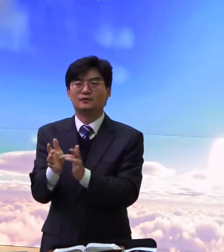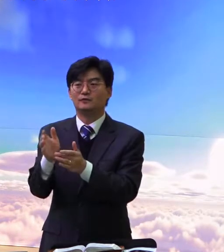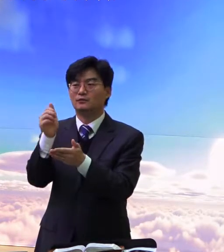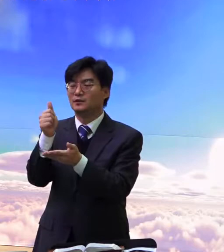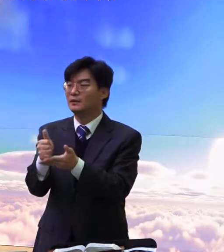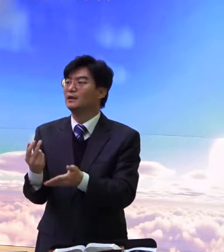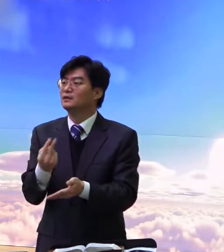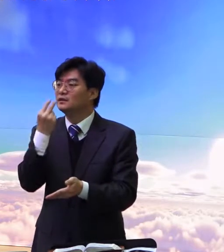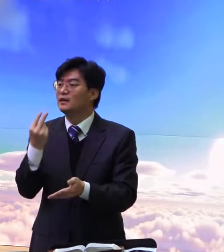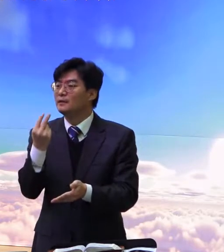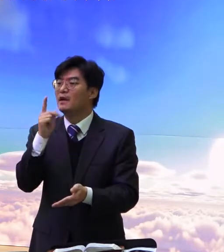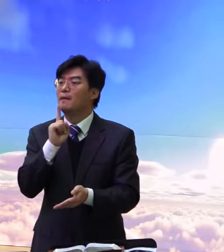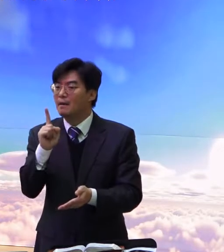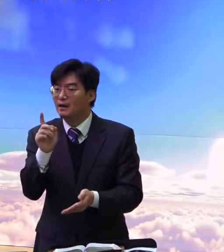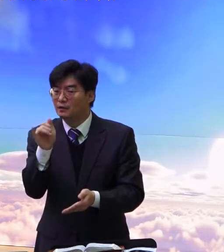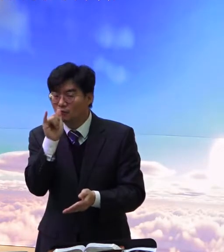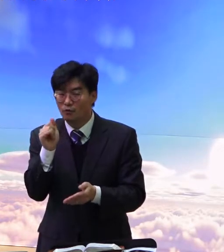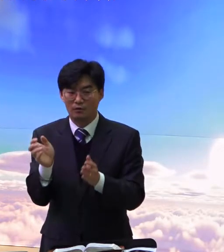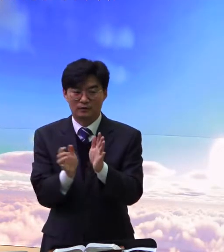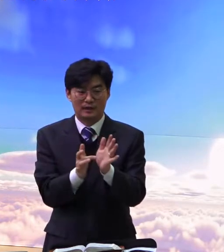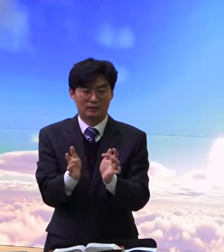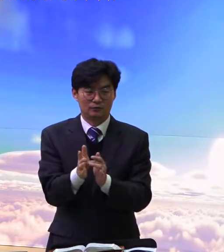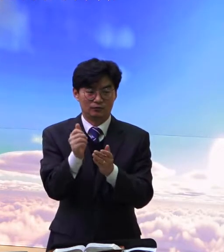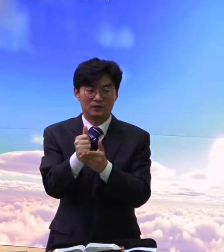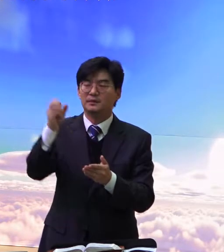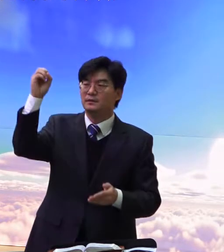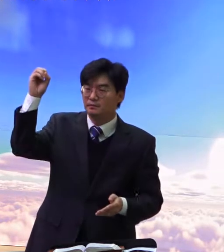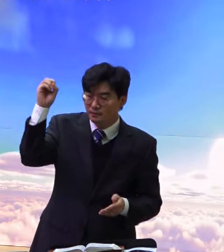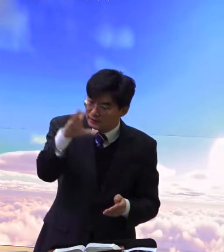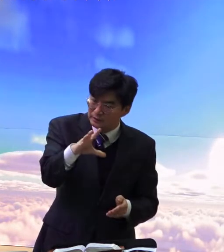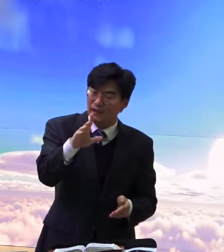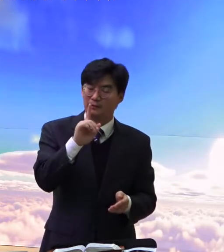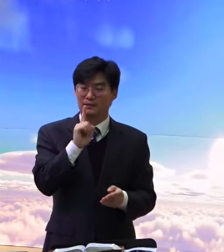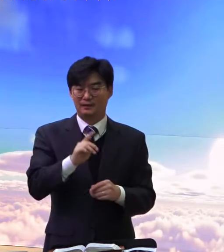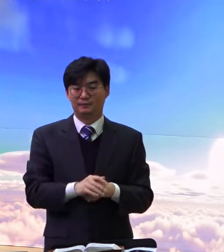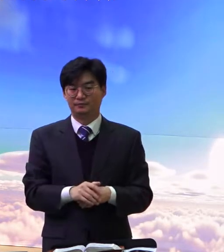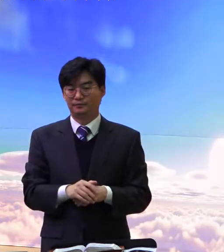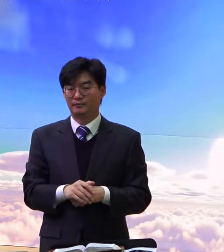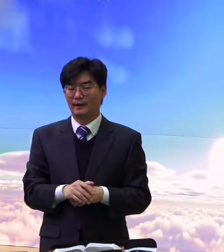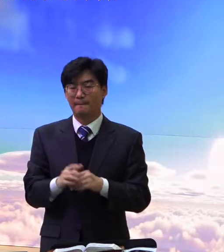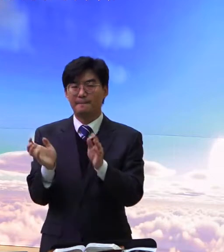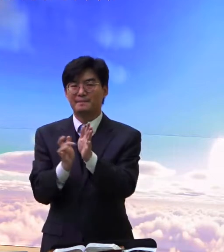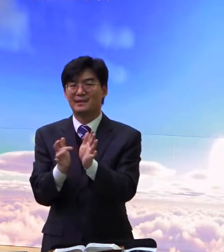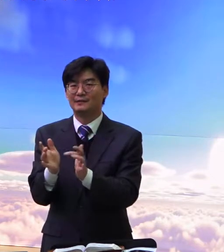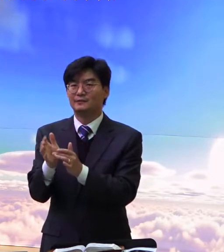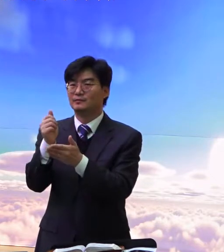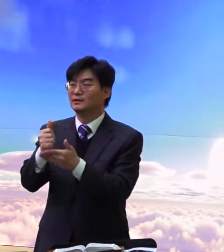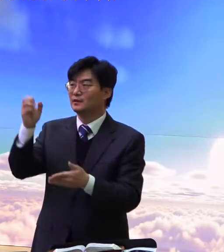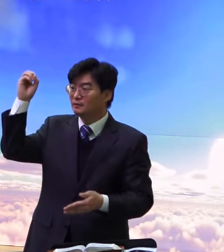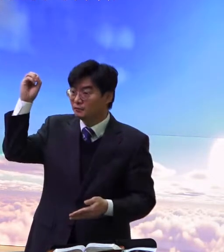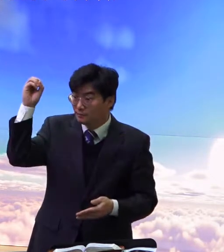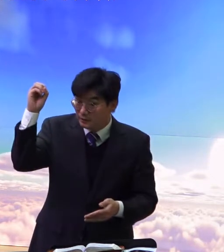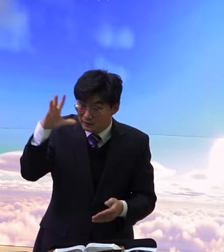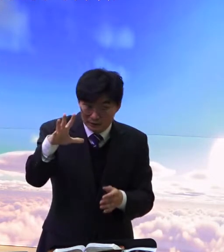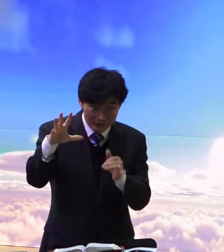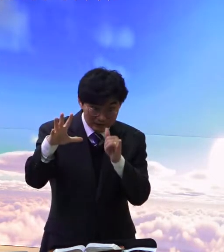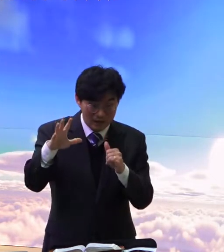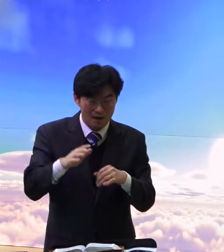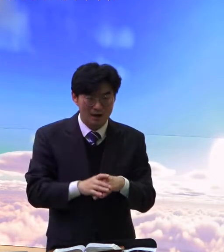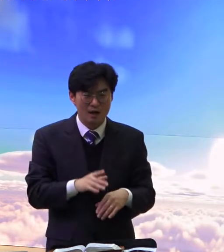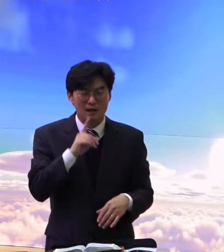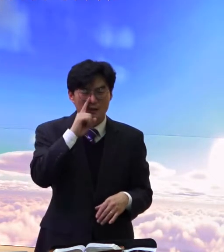있고 그분이 바로 빛이다 이야기했습니다. 그리고 그 빛이 이 땅 가운데, 어두운 이 땅 가운데